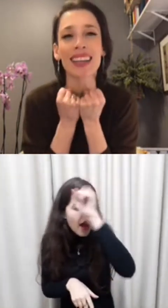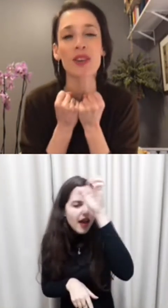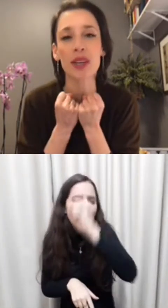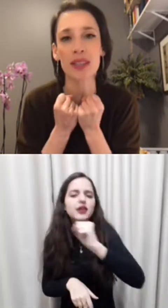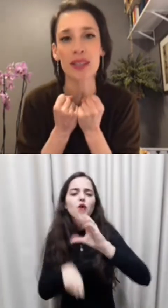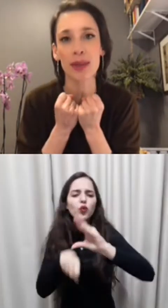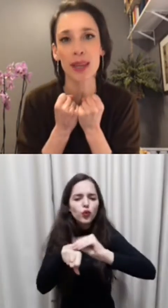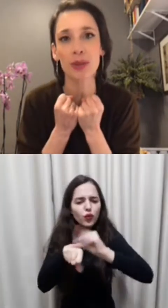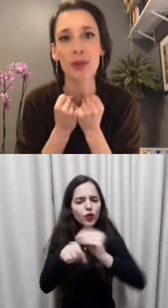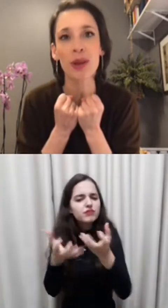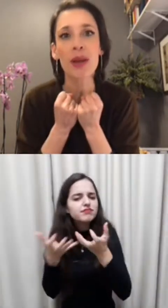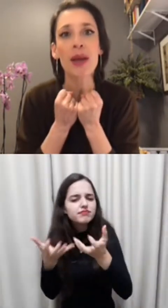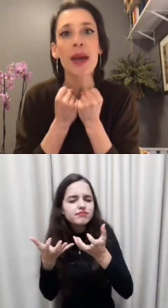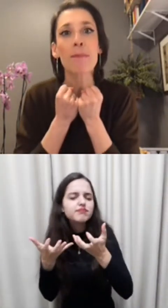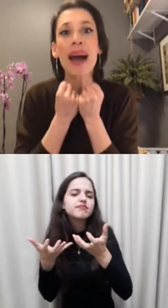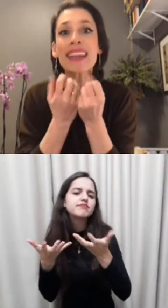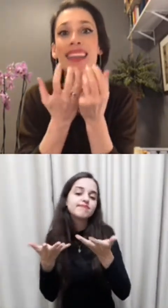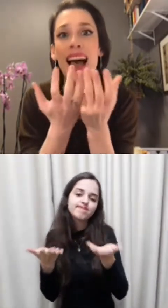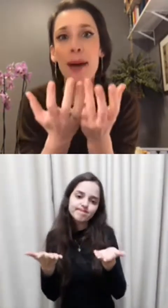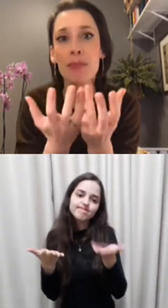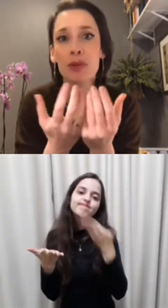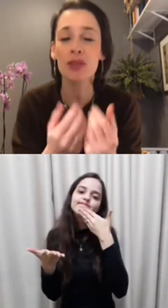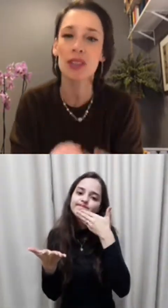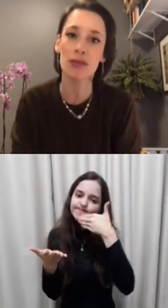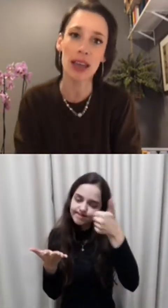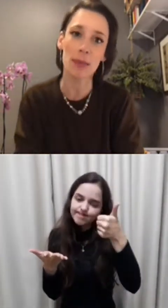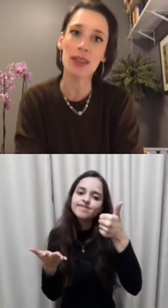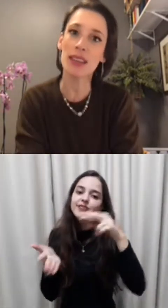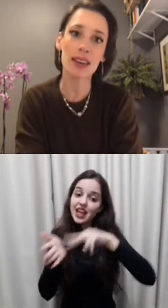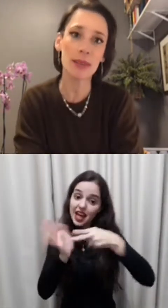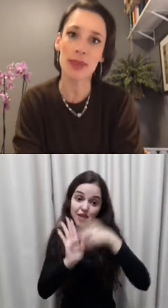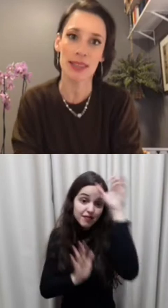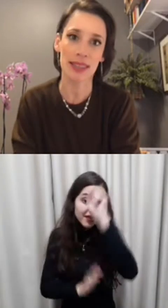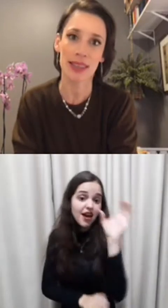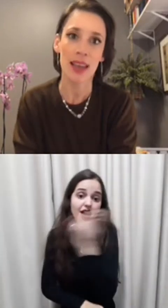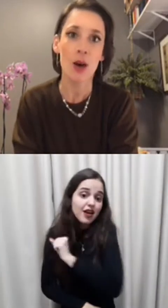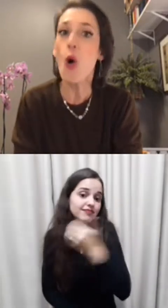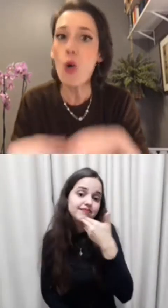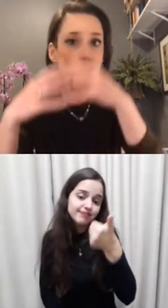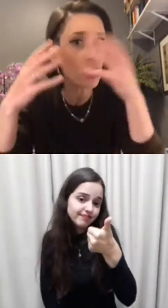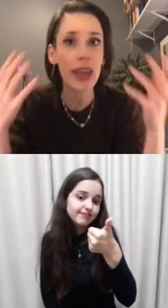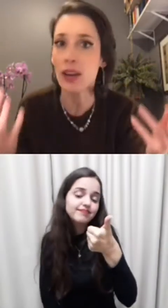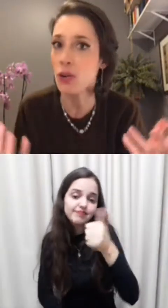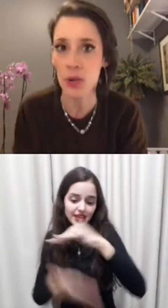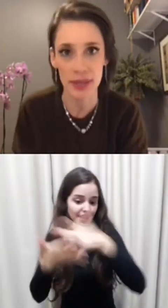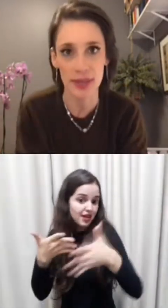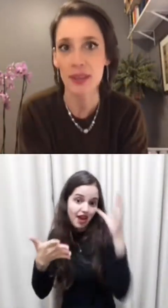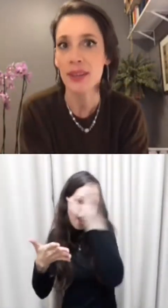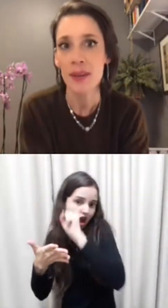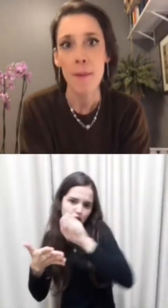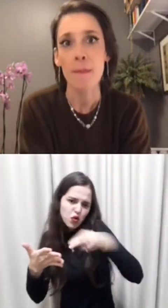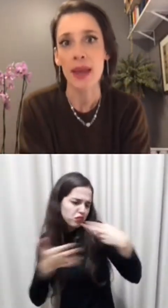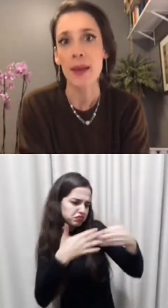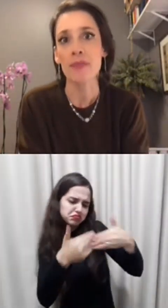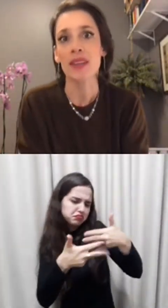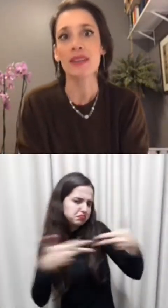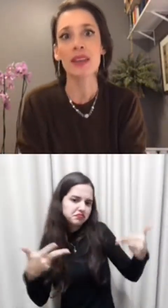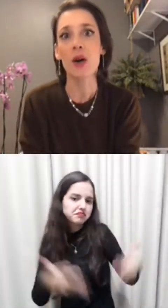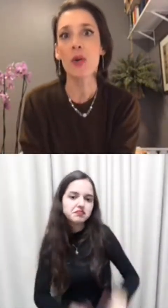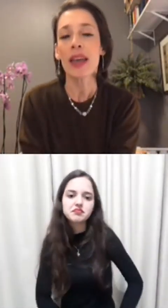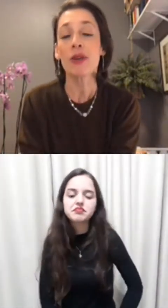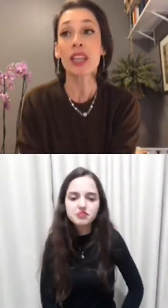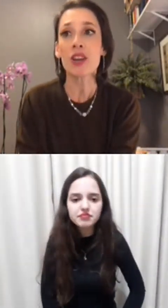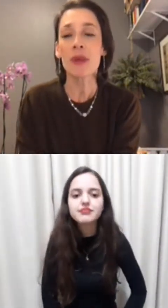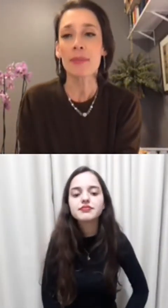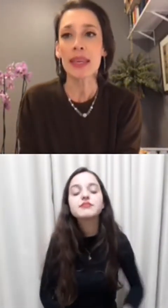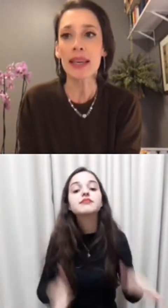daquele conhecimento, mais rápido você vai aprender Libras ou qualquer coisa. Né? Então,